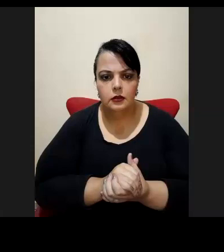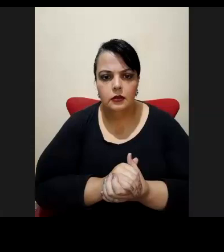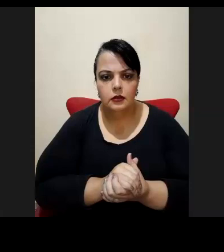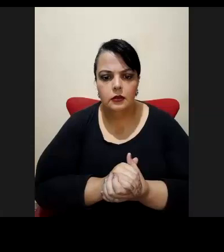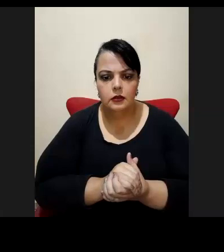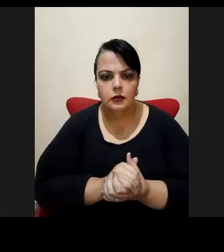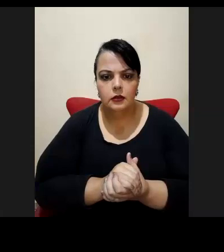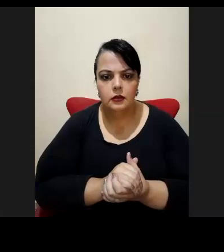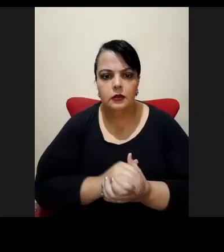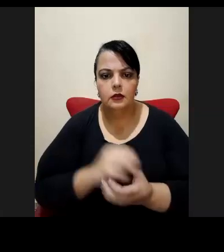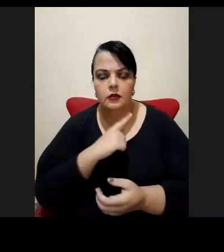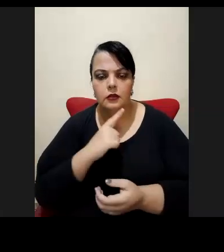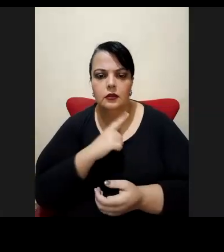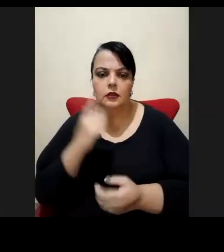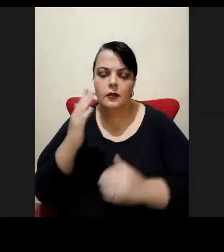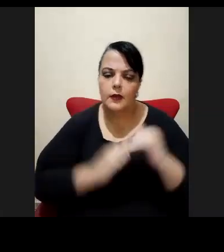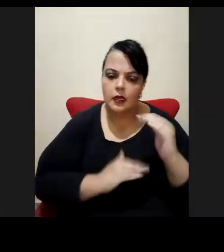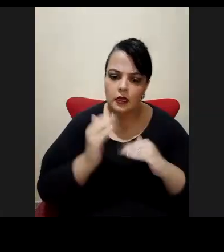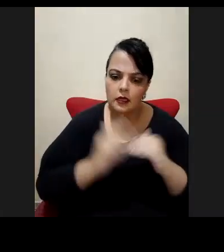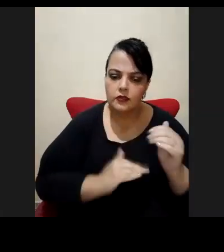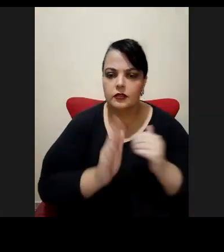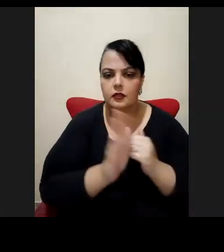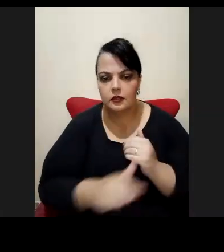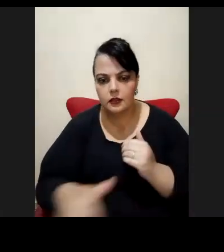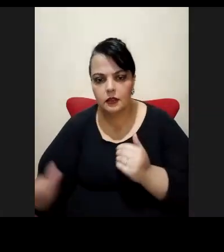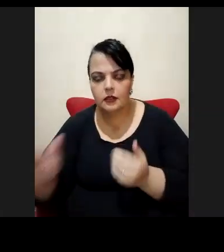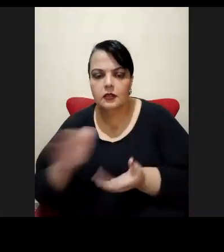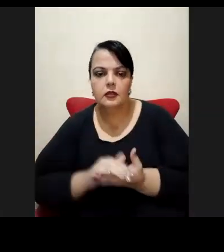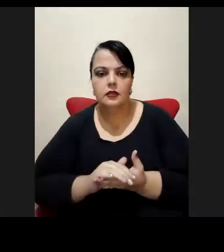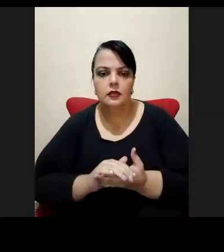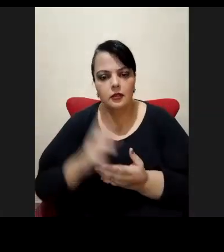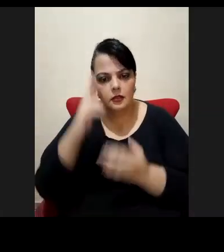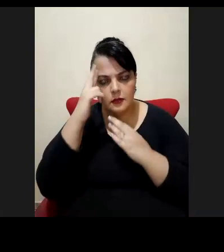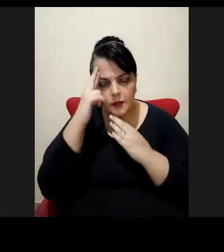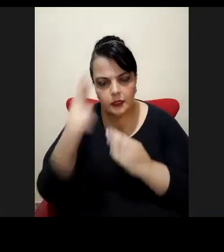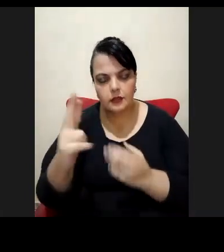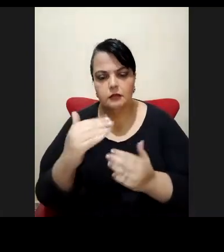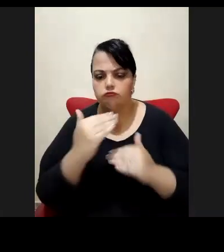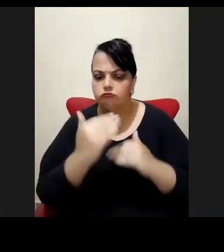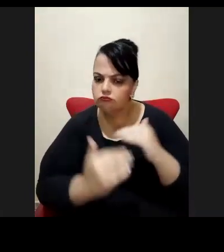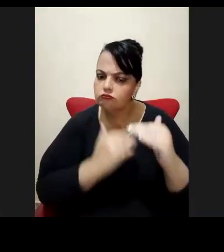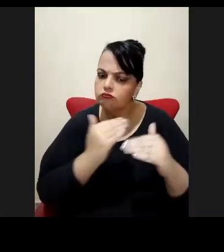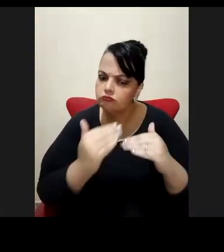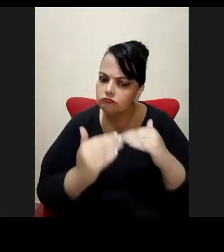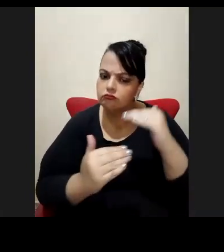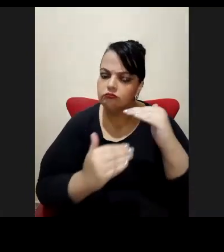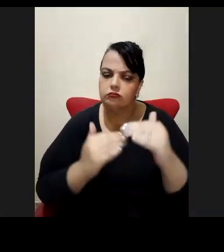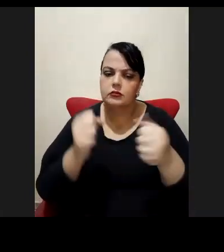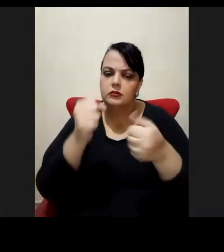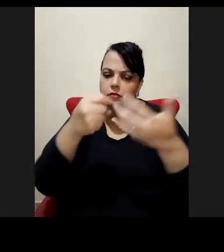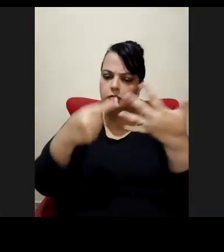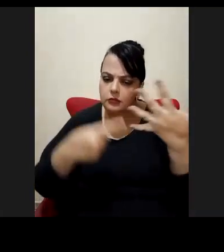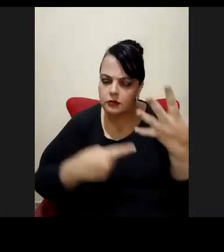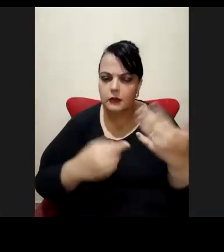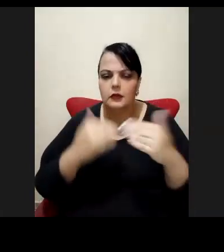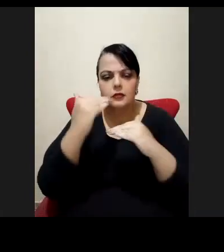aquela atitude, né, que a própria criança pode fazer isso, obviamente respeitando cada fase do desenvolvimento, a capacidade que cada uma das crianças tem de fazer isso